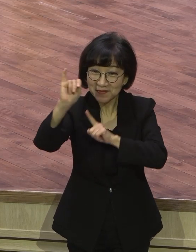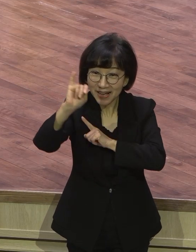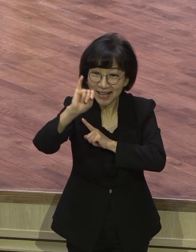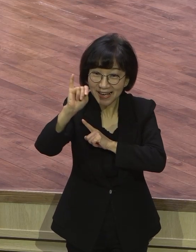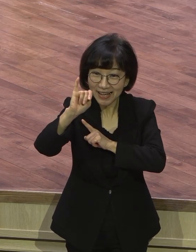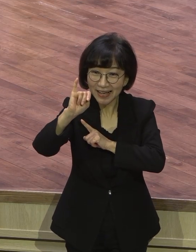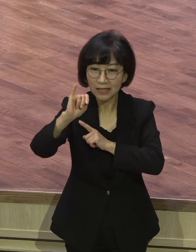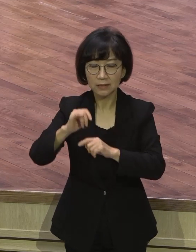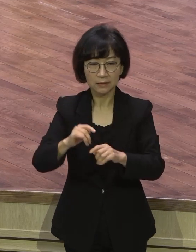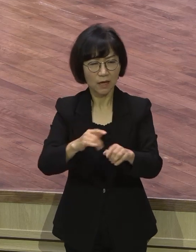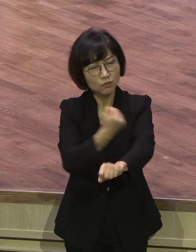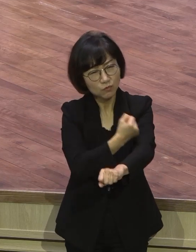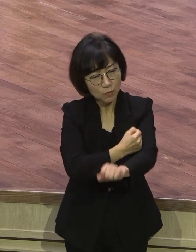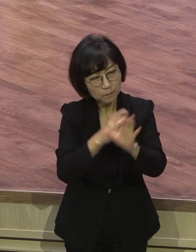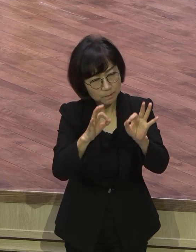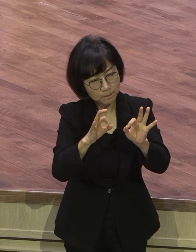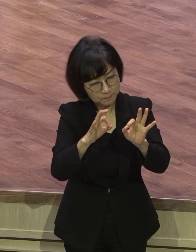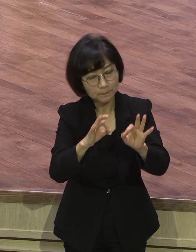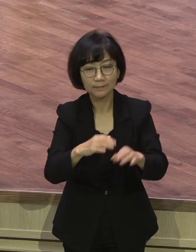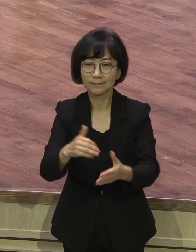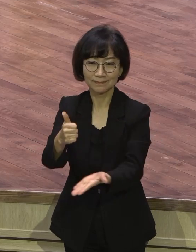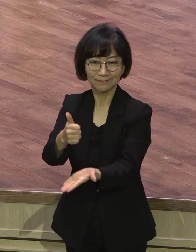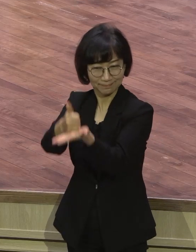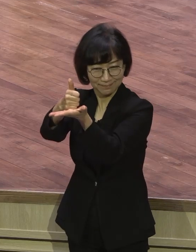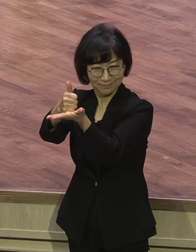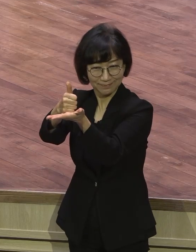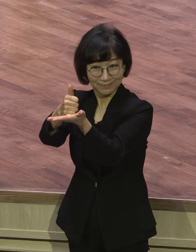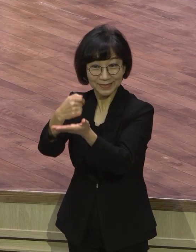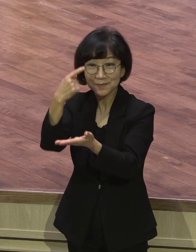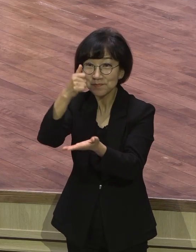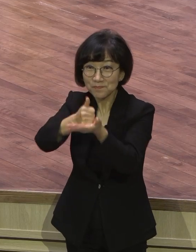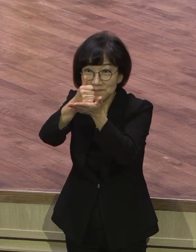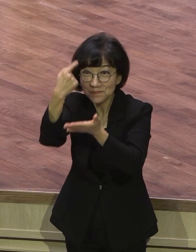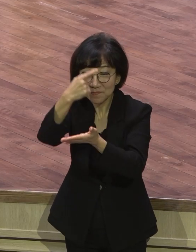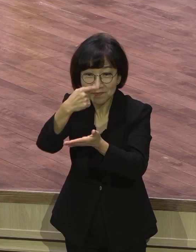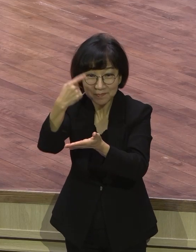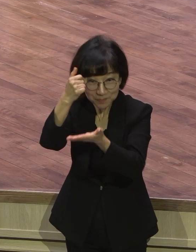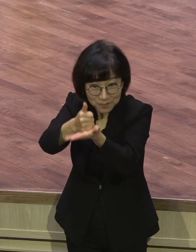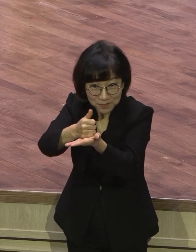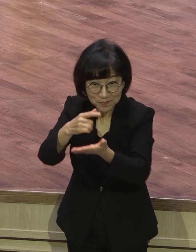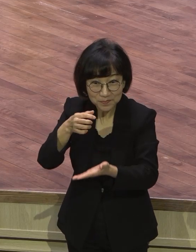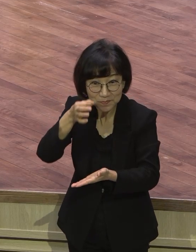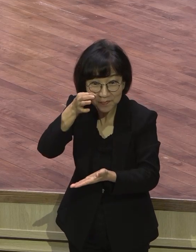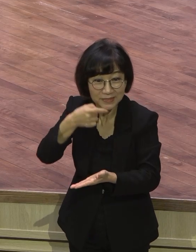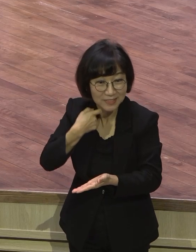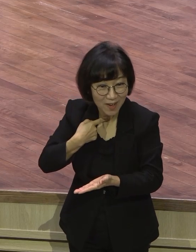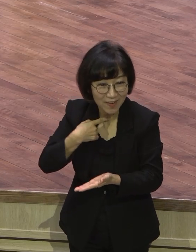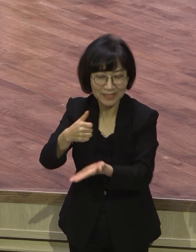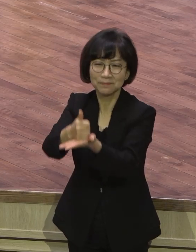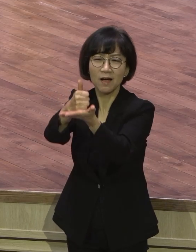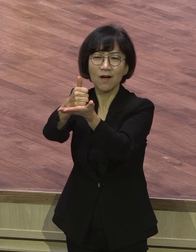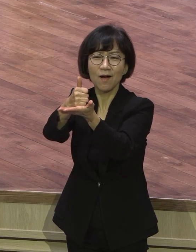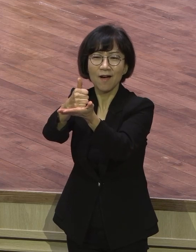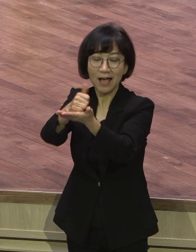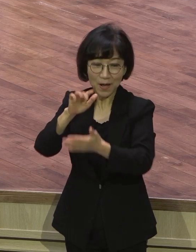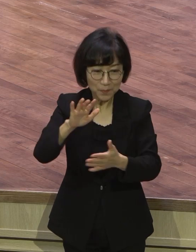챌린지라고 하는 캠페인을 진행하자. 덕분의 챌린지. 이 말은